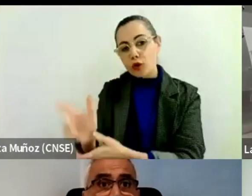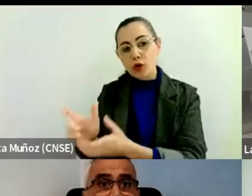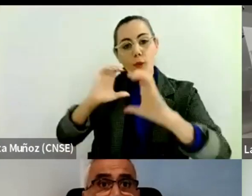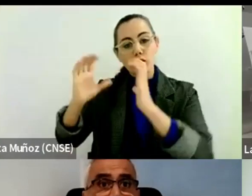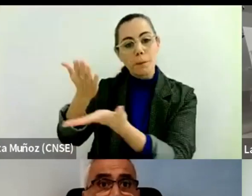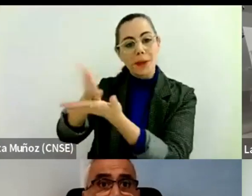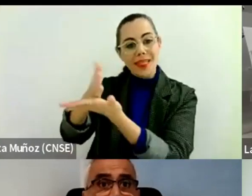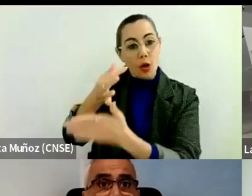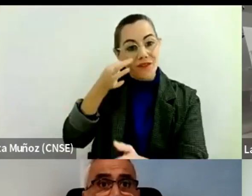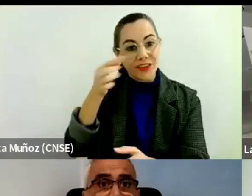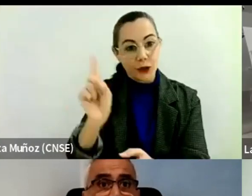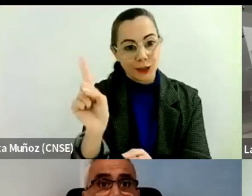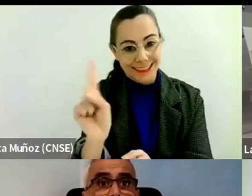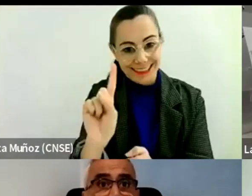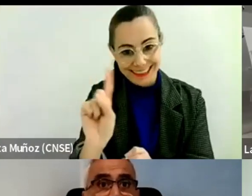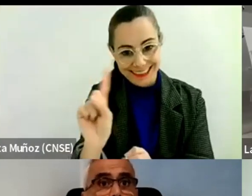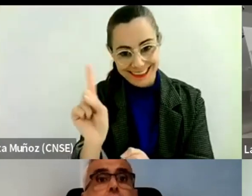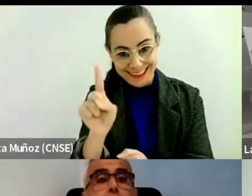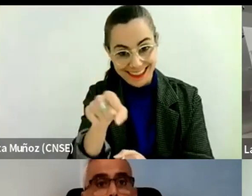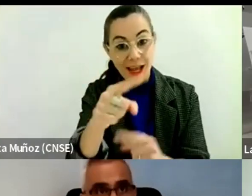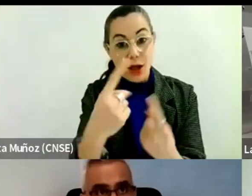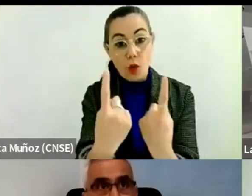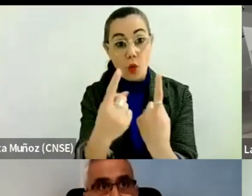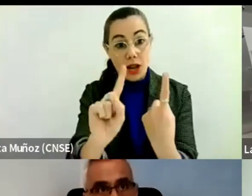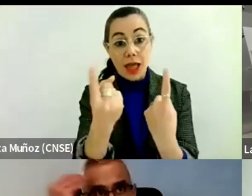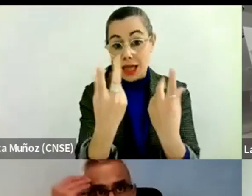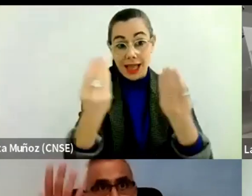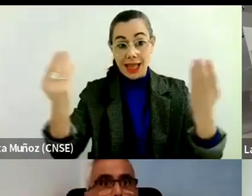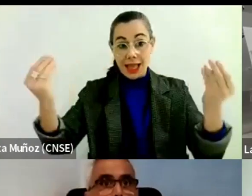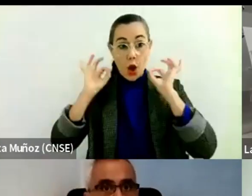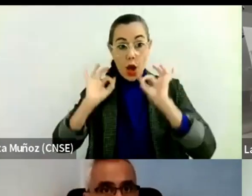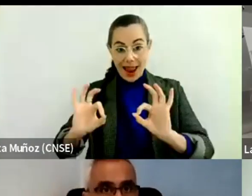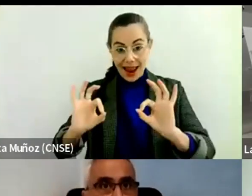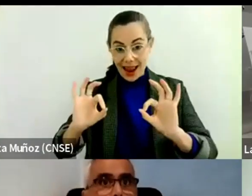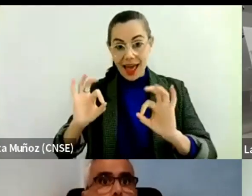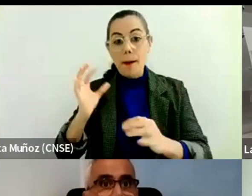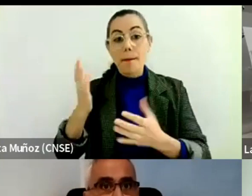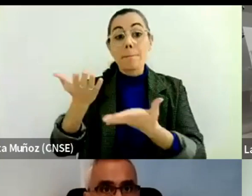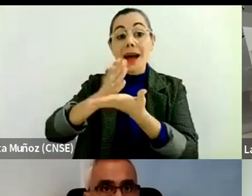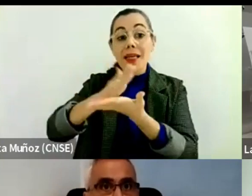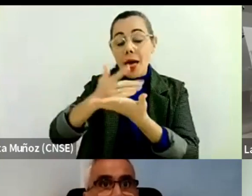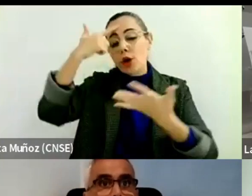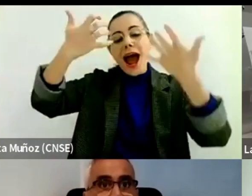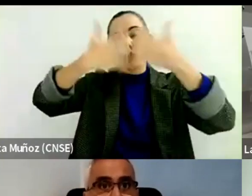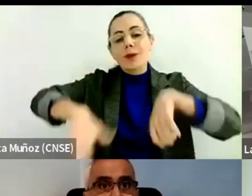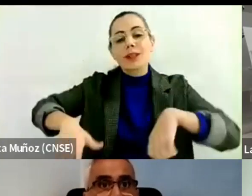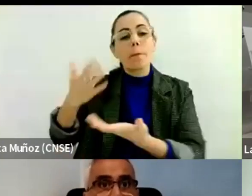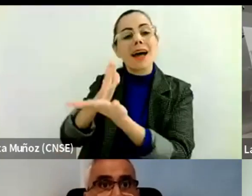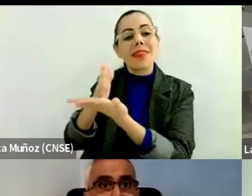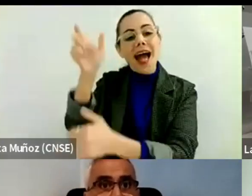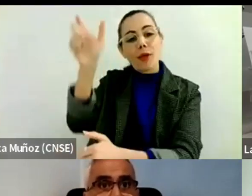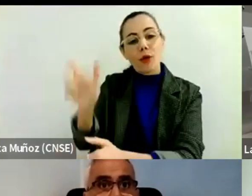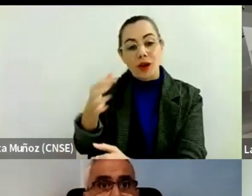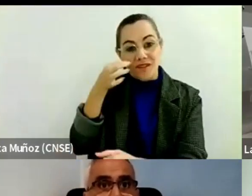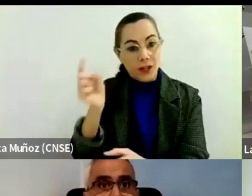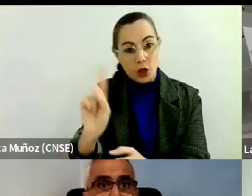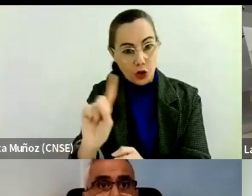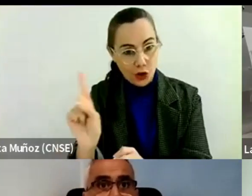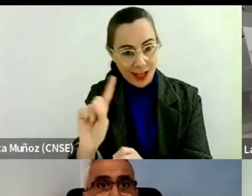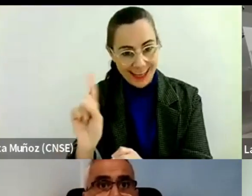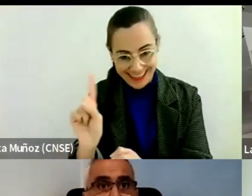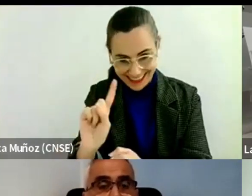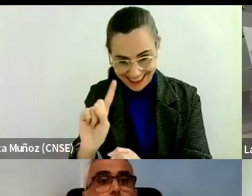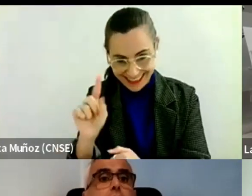entiende automáticamente que estamos hablando de un mediador comunicativo y realmente no es así, como te Ah, decía vale, vale. Marisol, ¿vale? Hay muchos